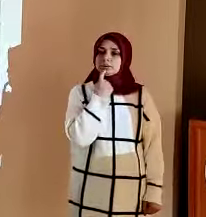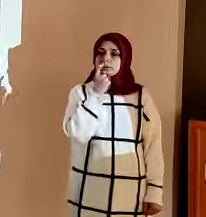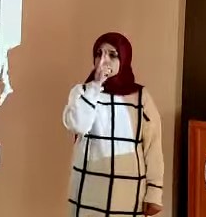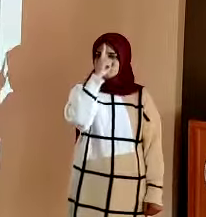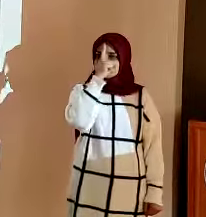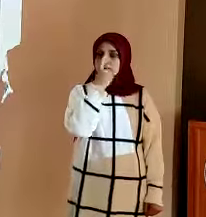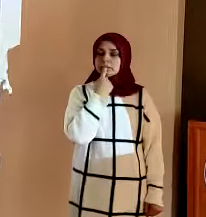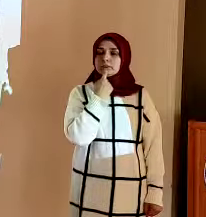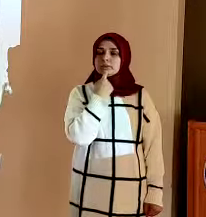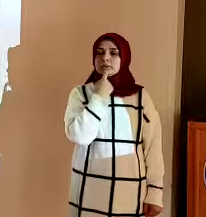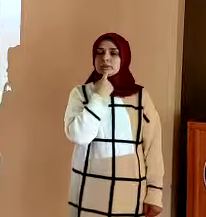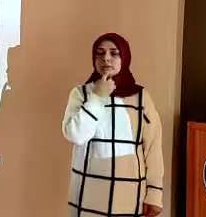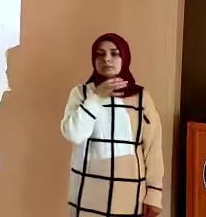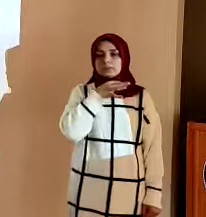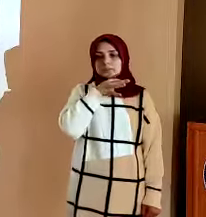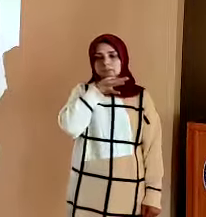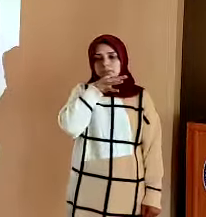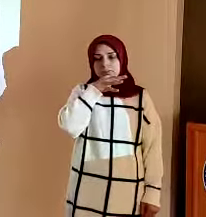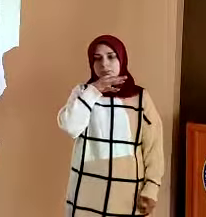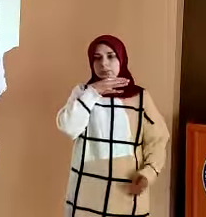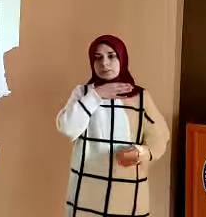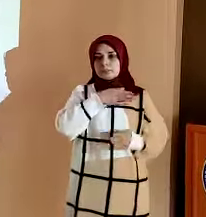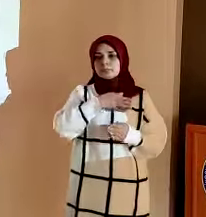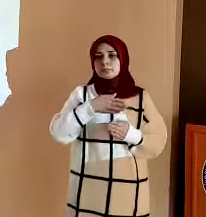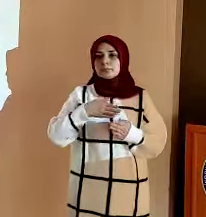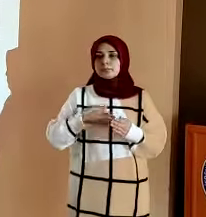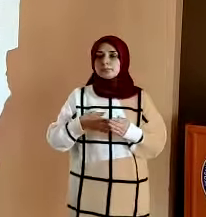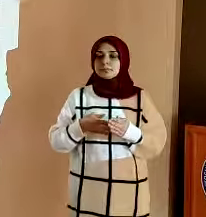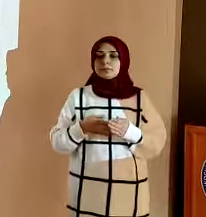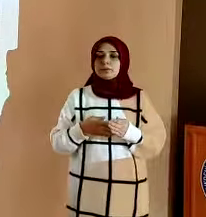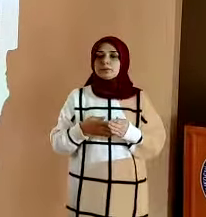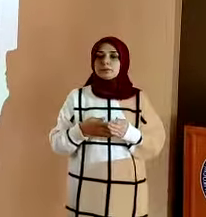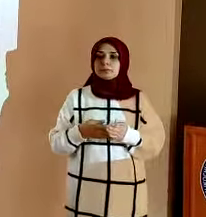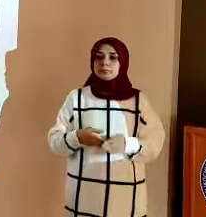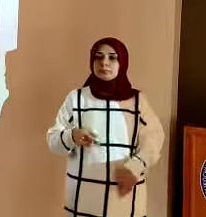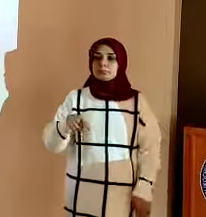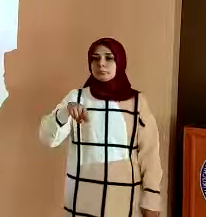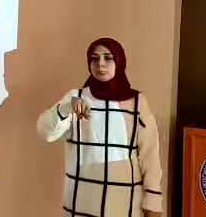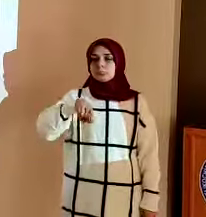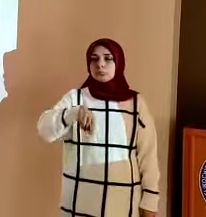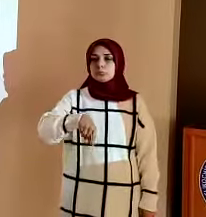yıl, asır, tam, yarım,